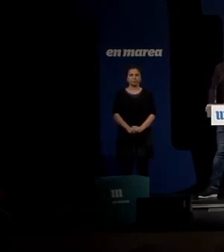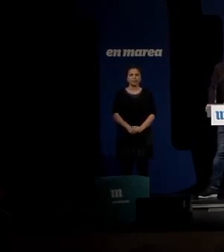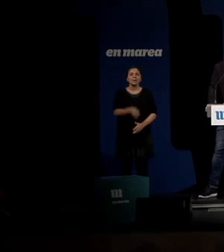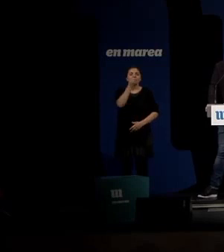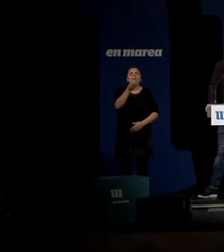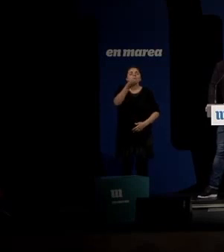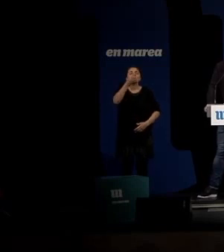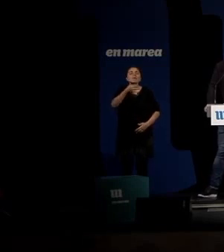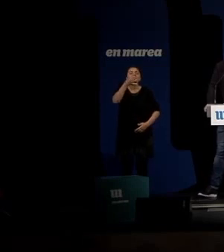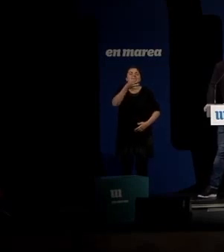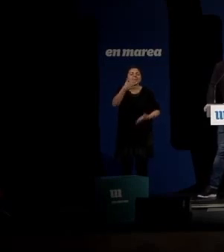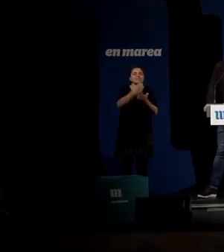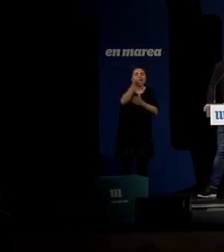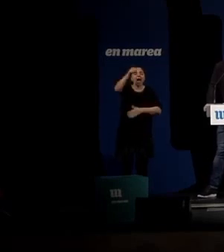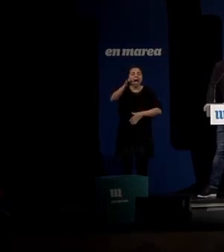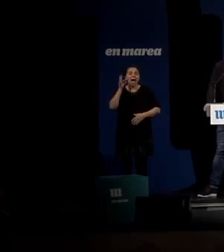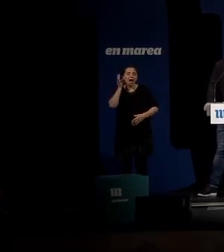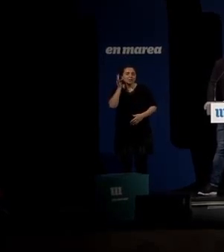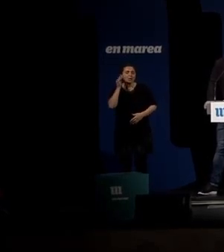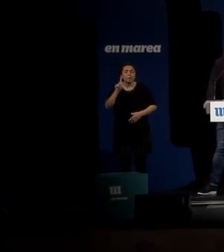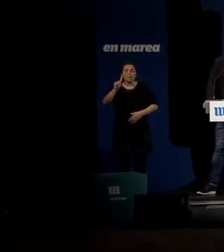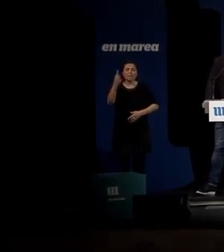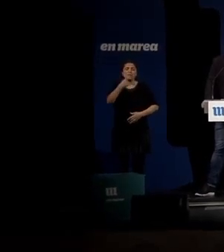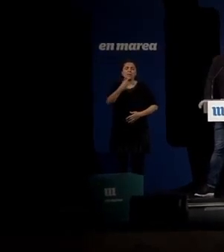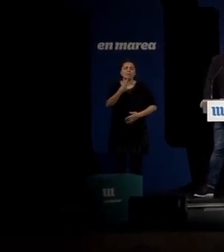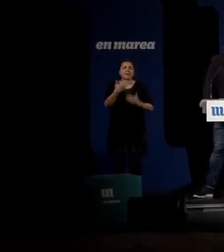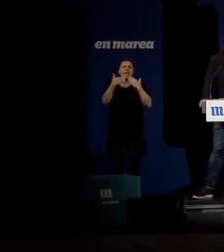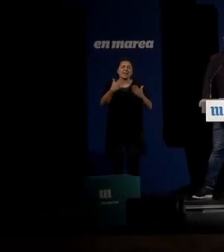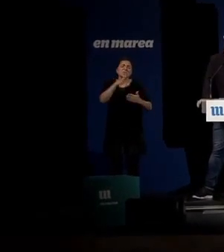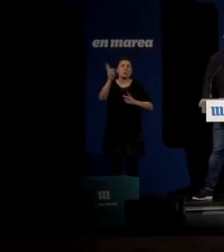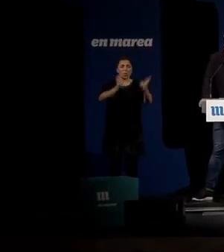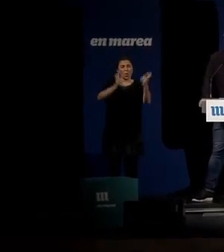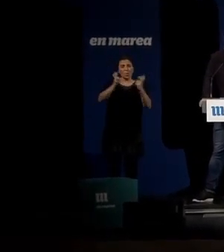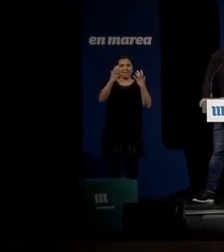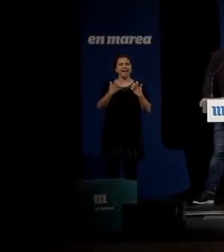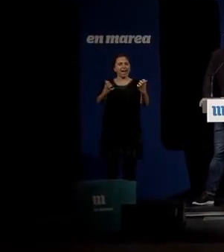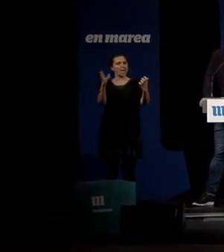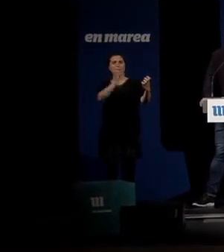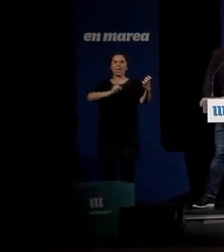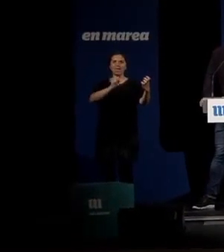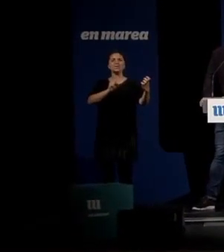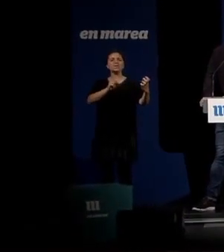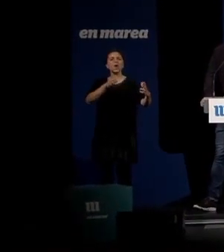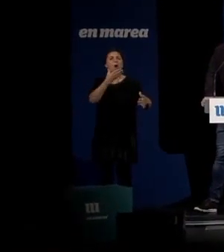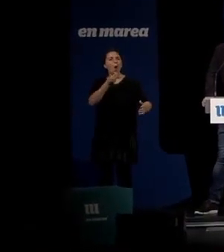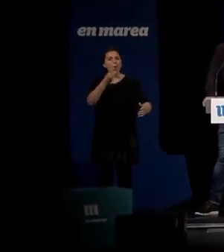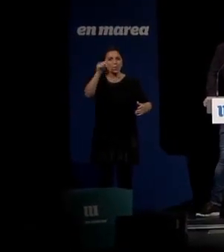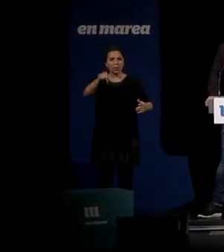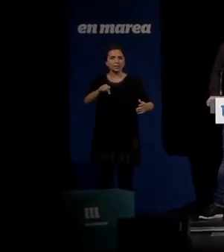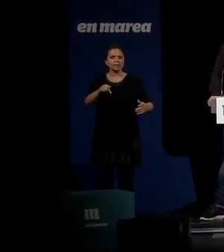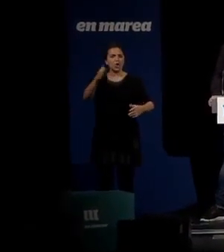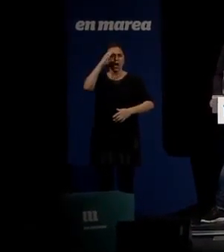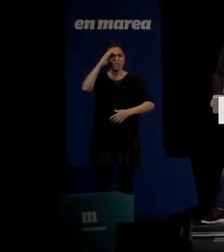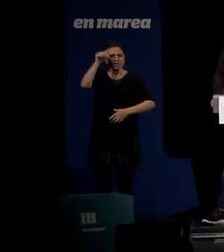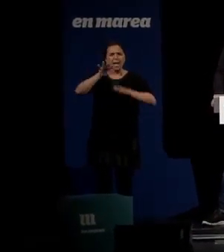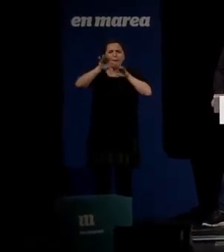Ben, boas tardes a todas e todos. En primeiro lugar, darvos as gracias por achegarvos a este fermoso Teatro Pastor Díaz a escoitar as propostas desta